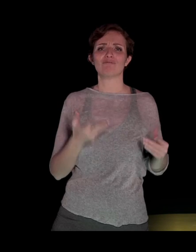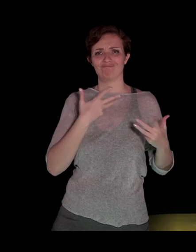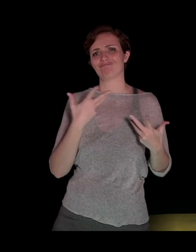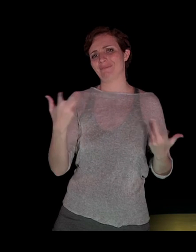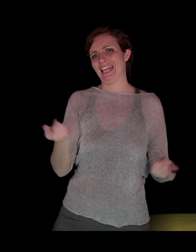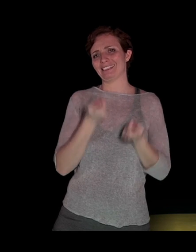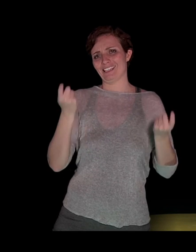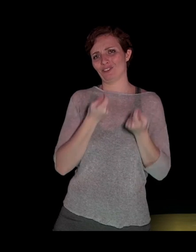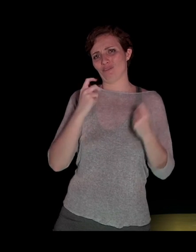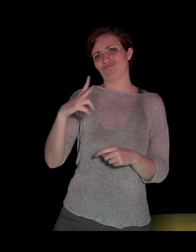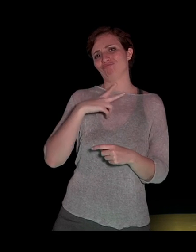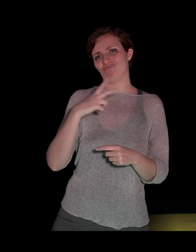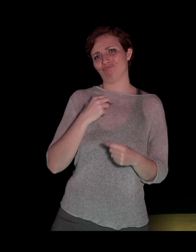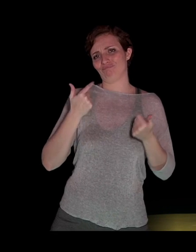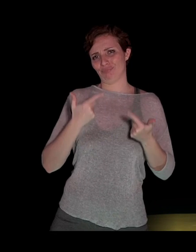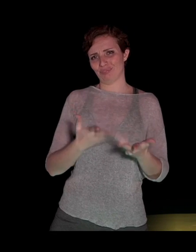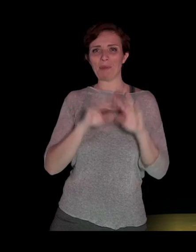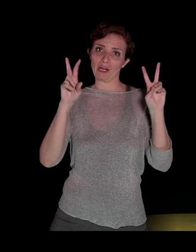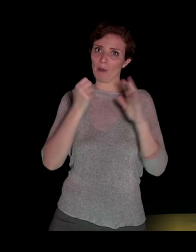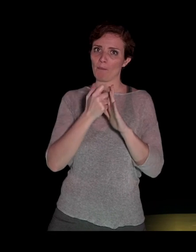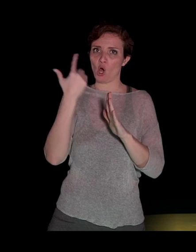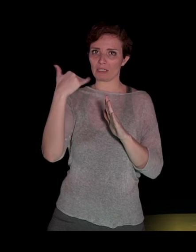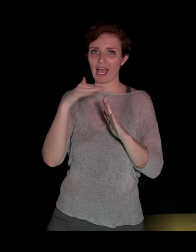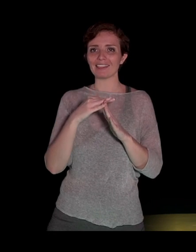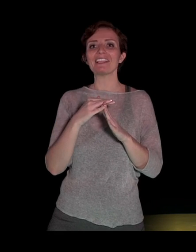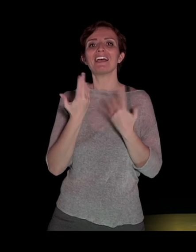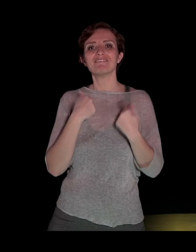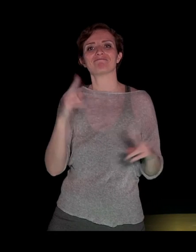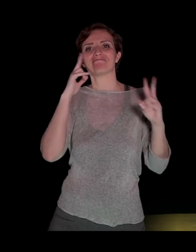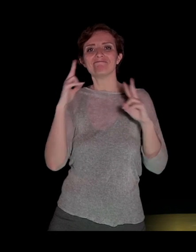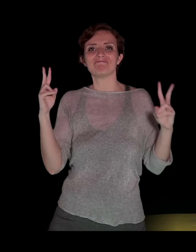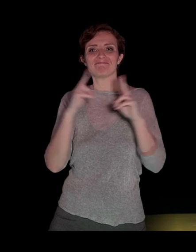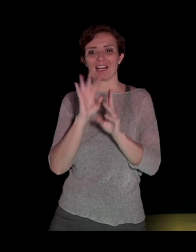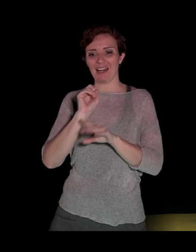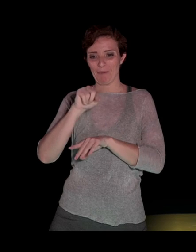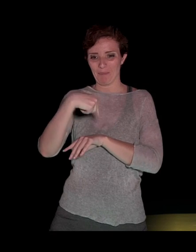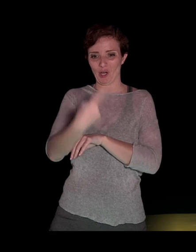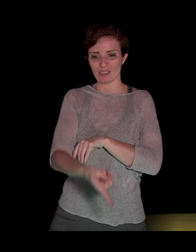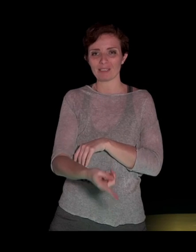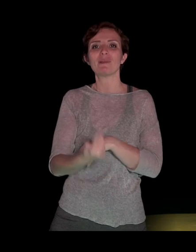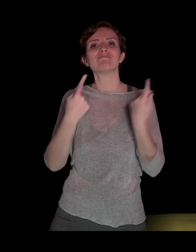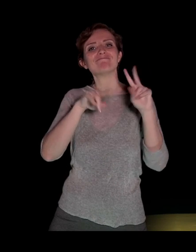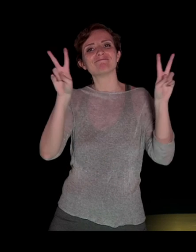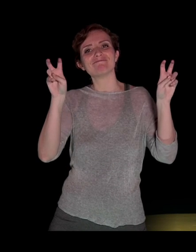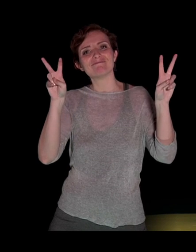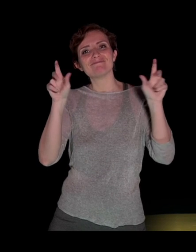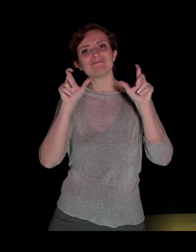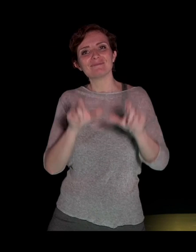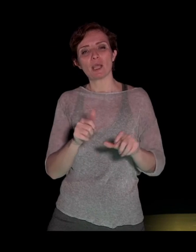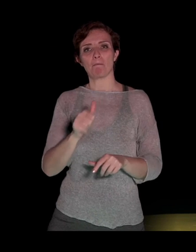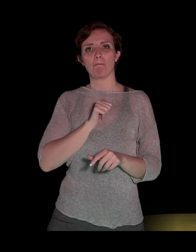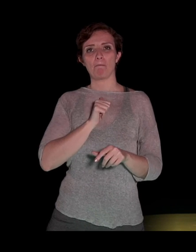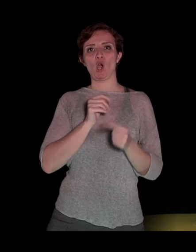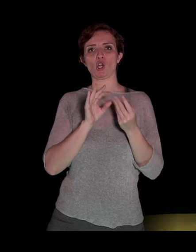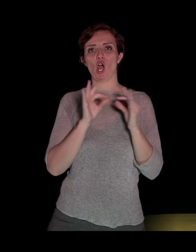su questo su questo tema molto importante e rimandiamo alla lezione successiva che è quella che riguarda invece il